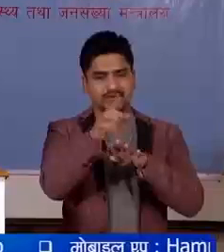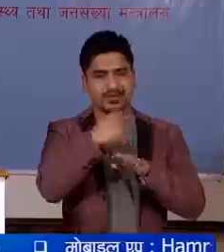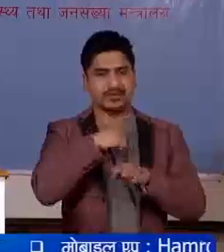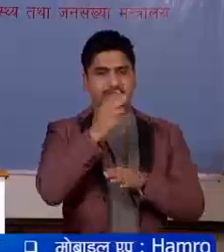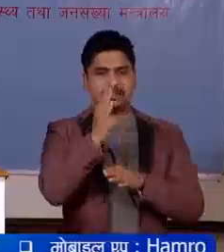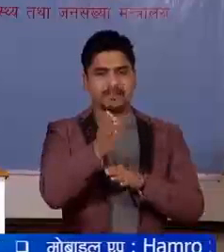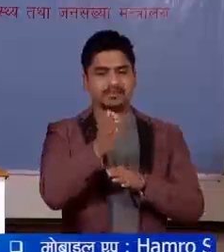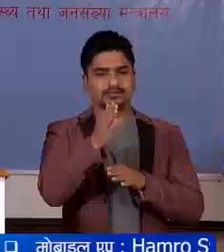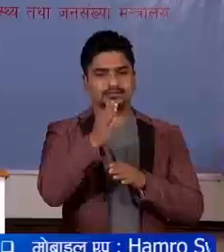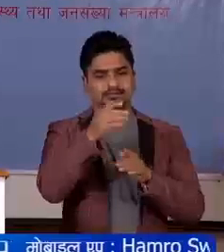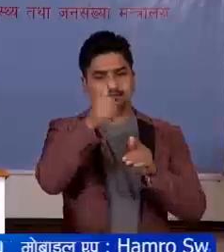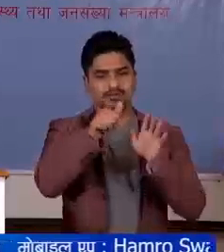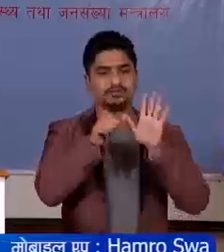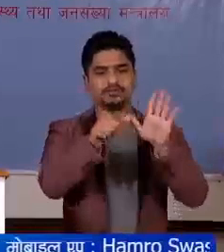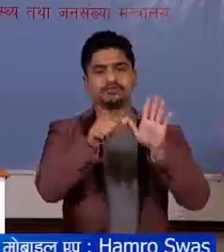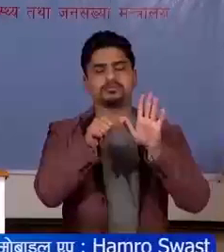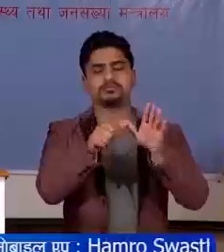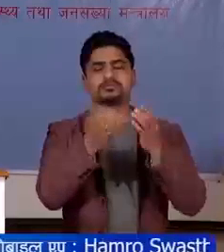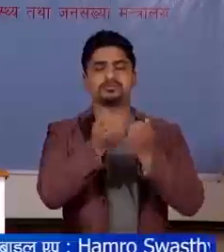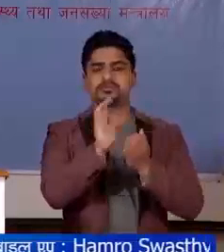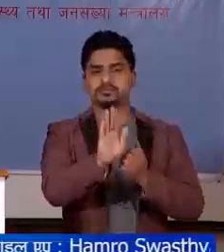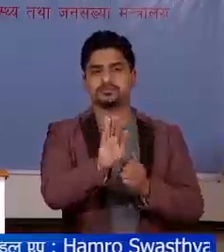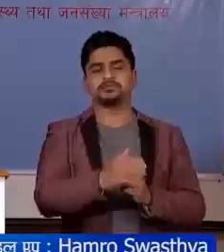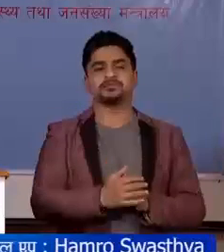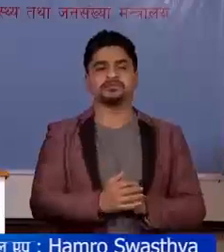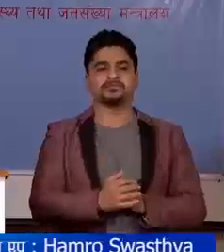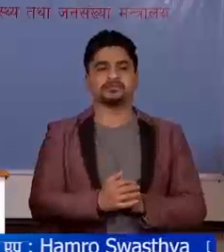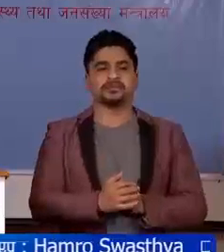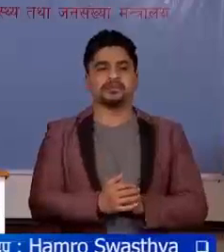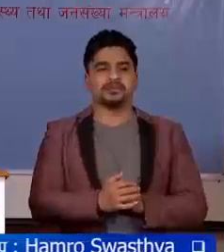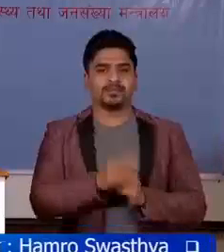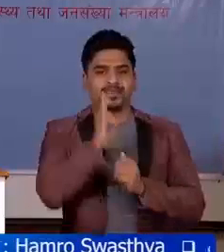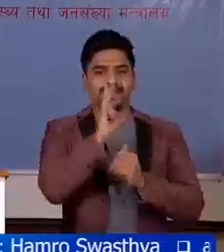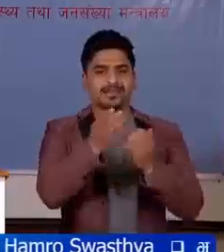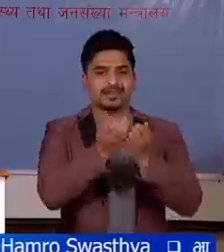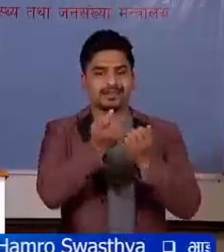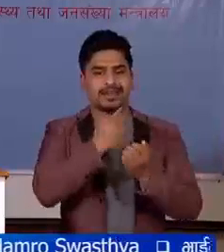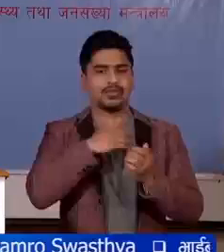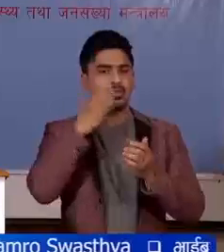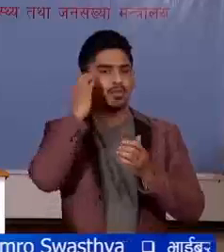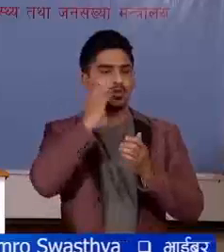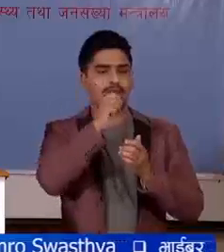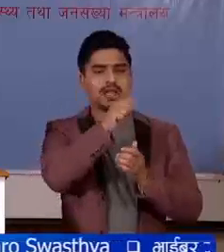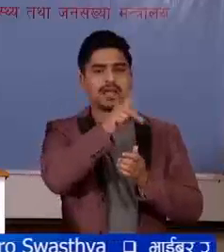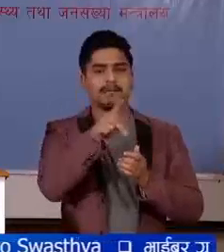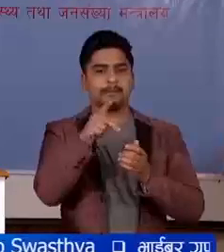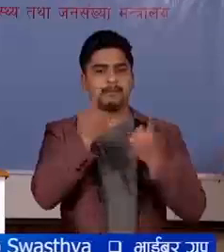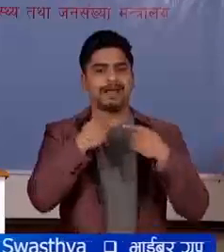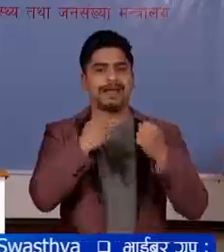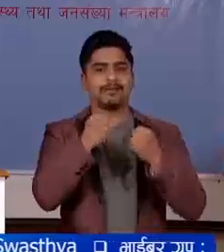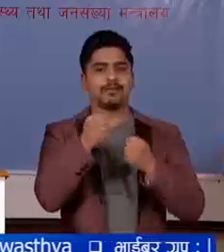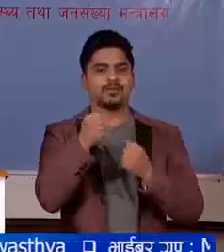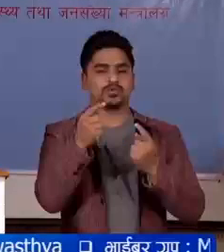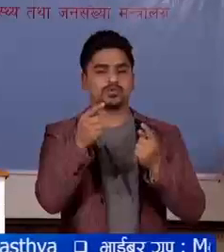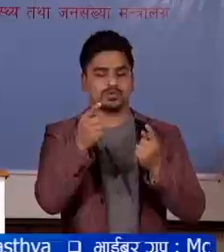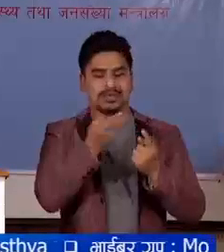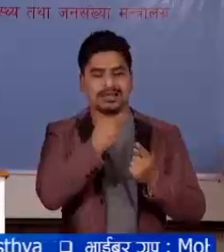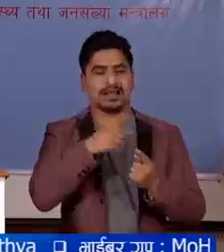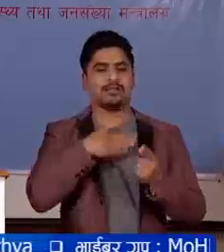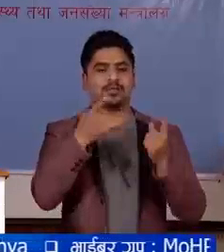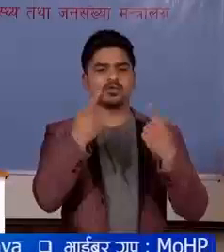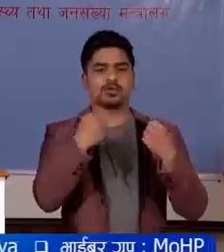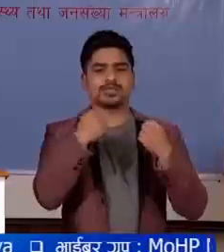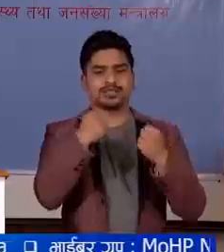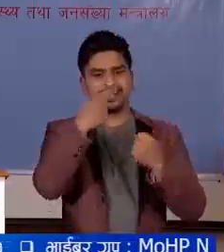संब्धन गरेका शहूं जबाफ हरू दिएका शहूं तेसे गरी आमरो mobile app आमरो स्वास्ते नामको mobile